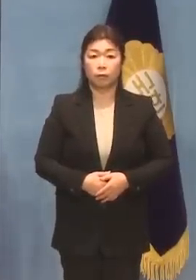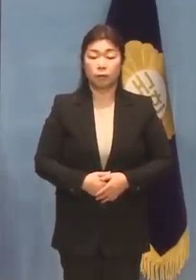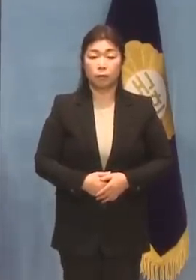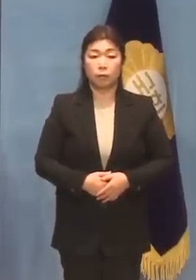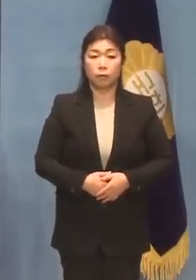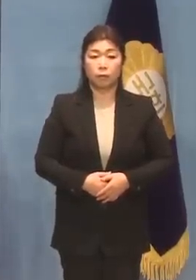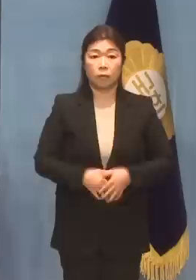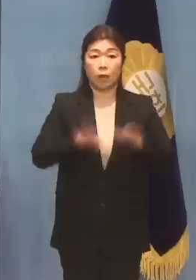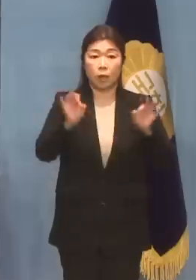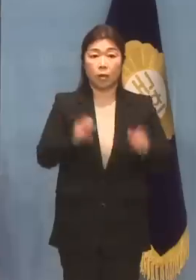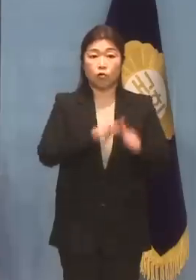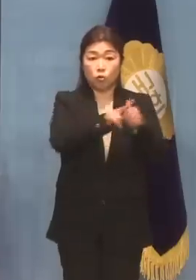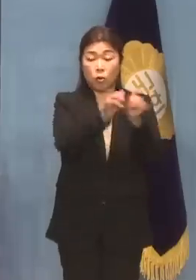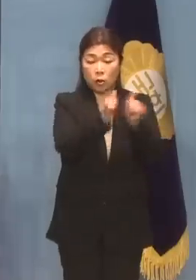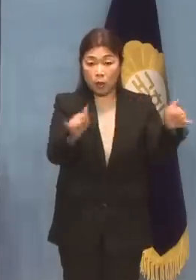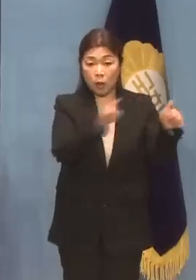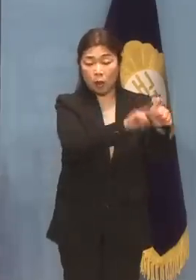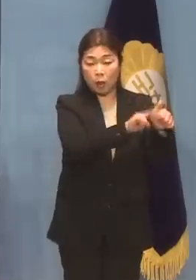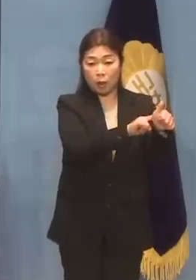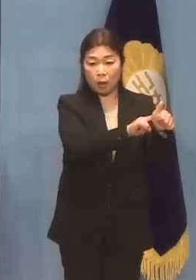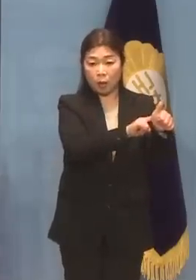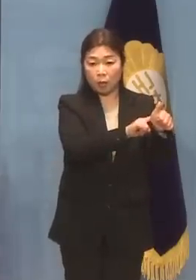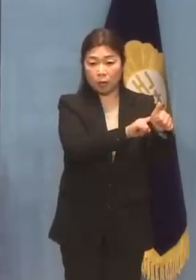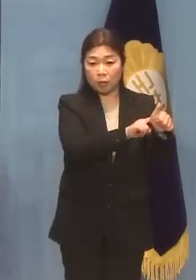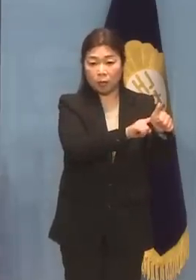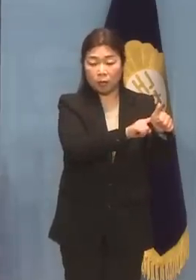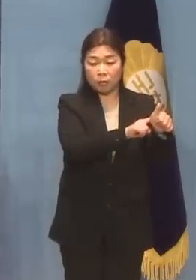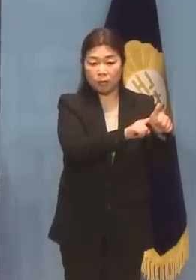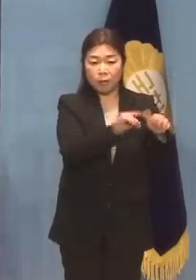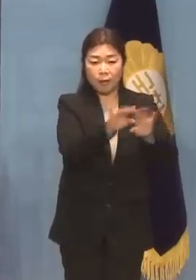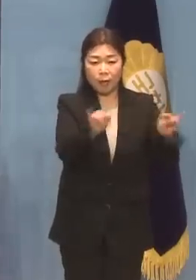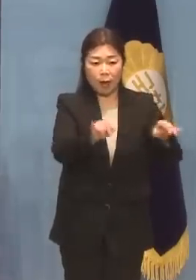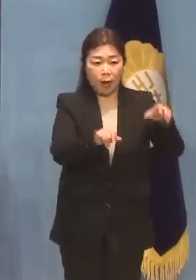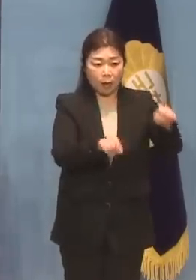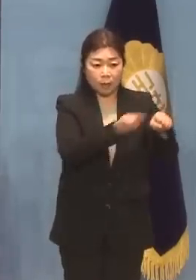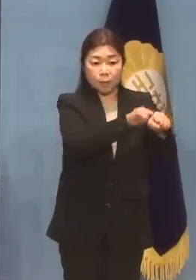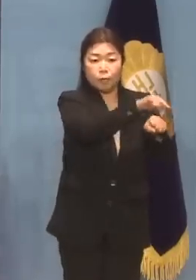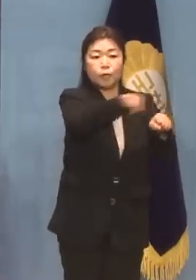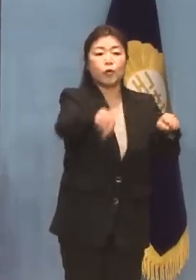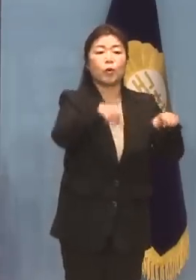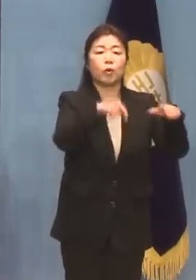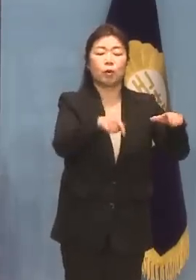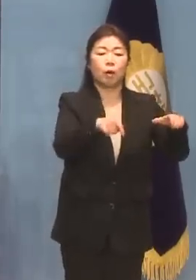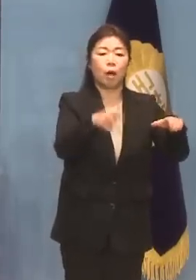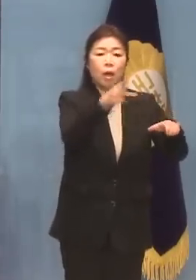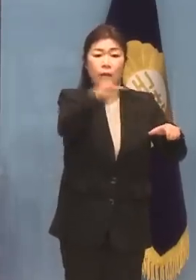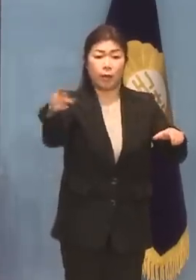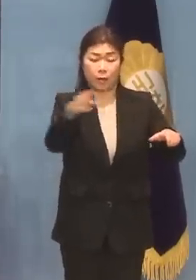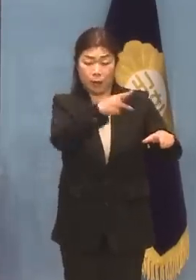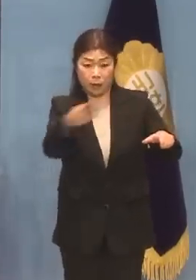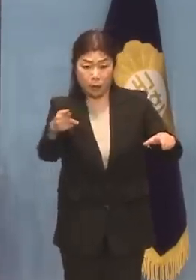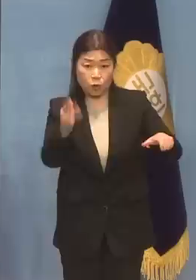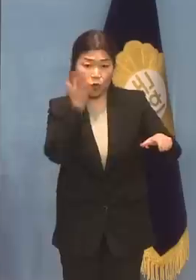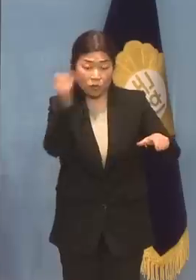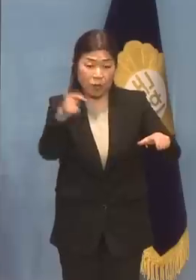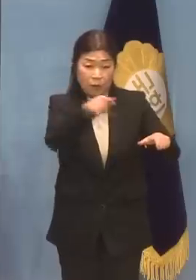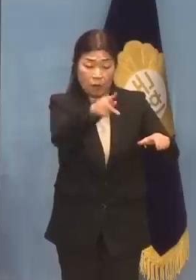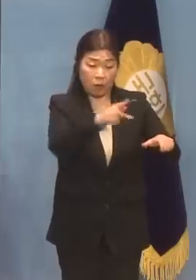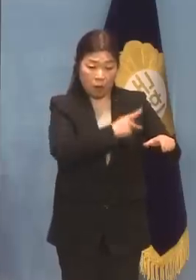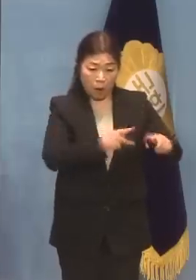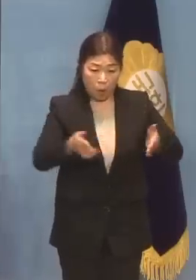김기현 후보 소유의 토지를 지나가도록 노선을 변경한 KTX 울산 역세권 연결 도로